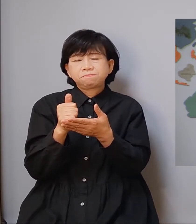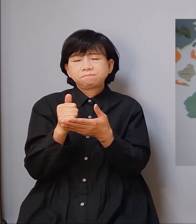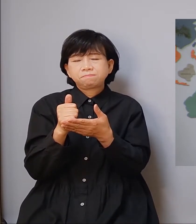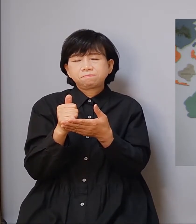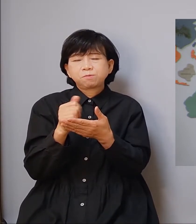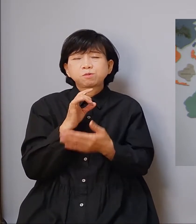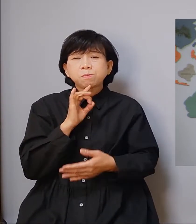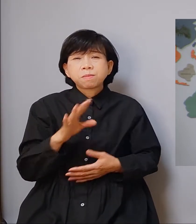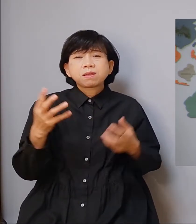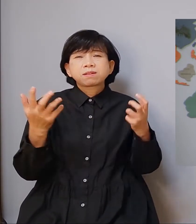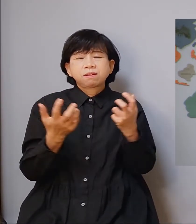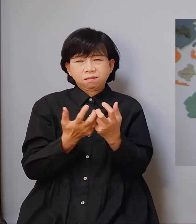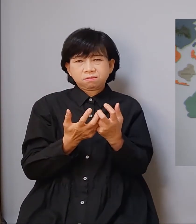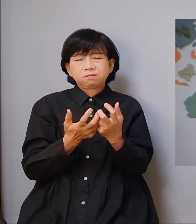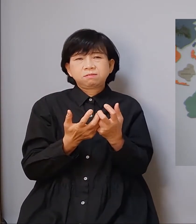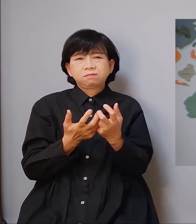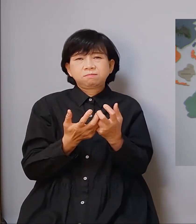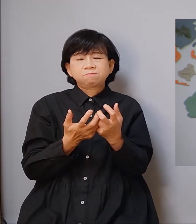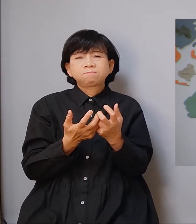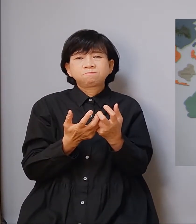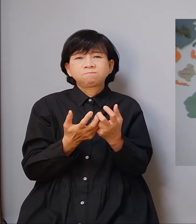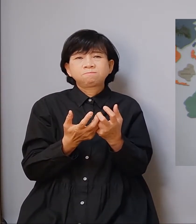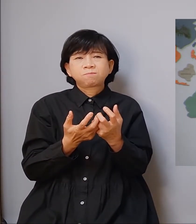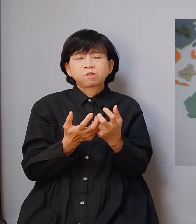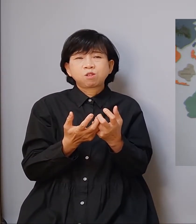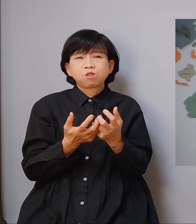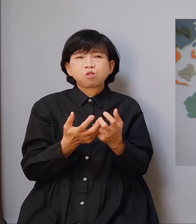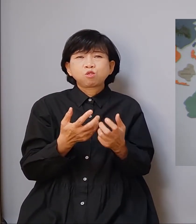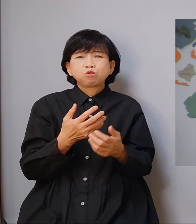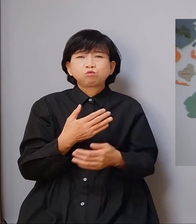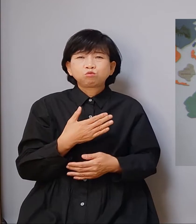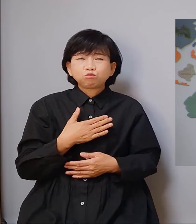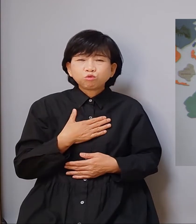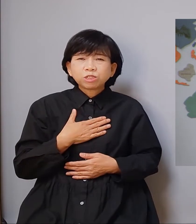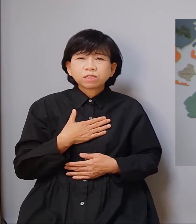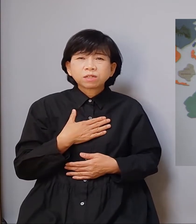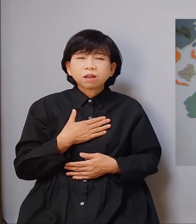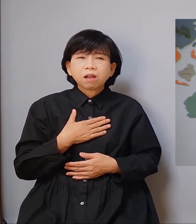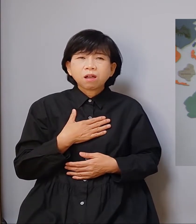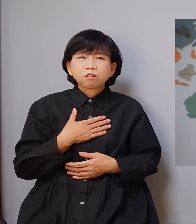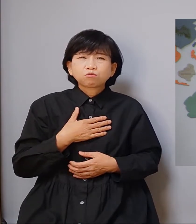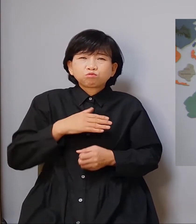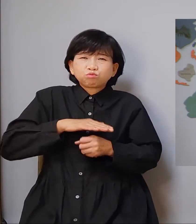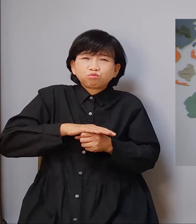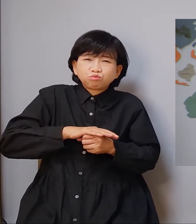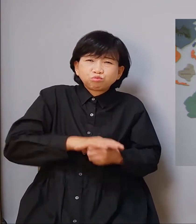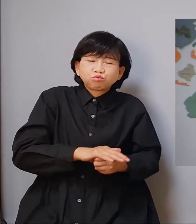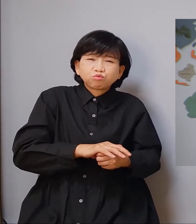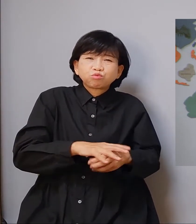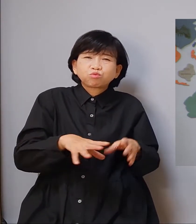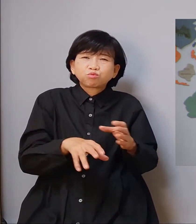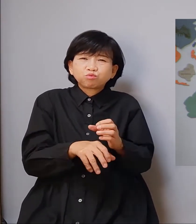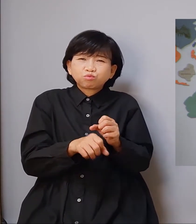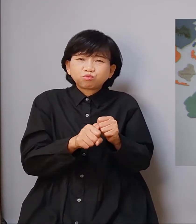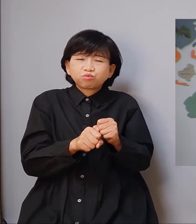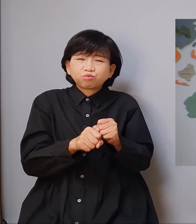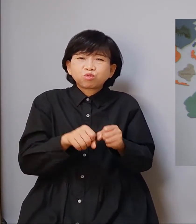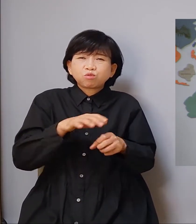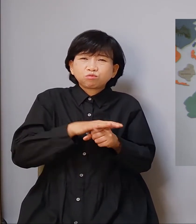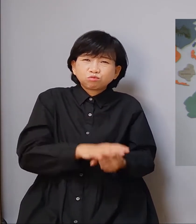하나님이었습니다. 꾹 누르니까 하나님이 나오는 거죠. 하나님 감사합니다,